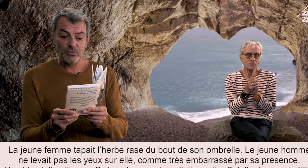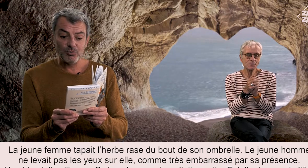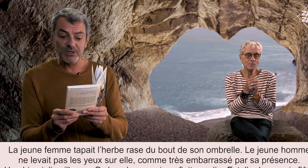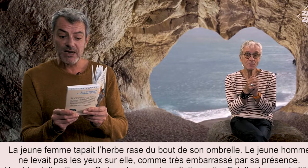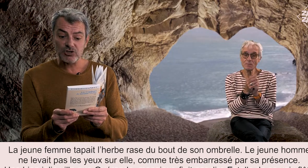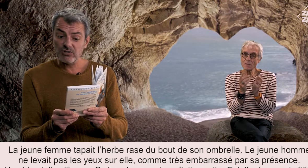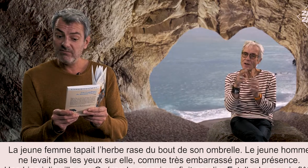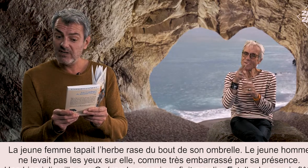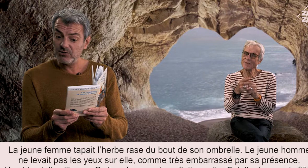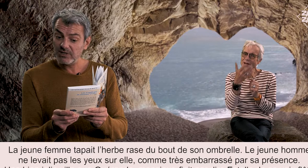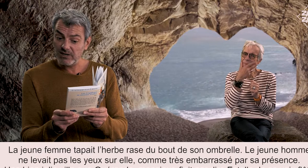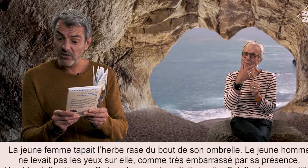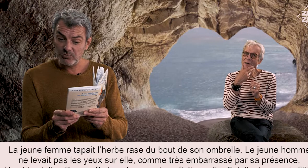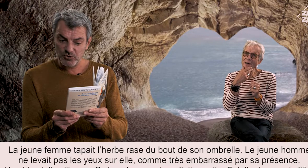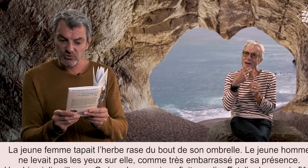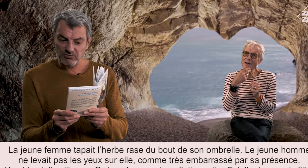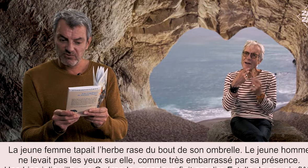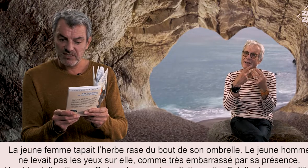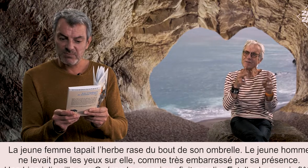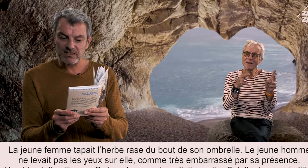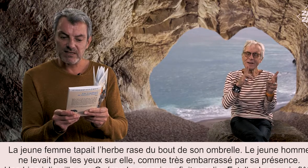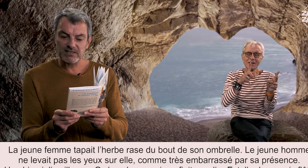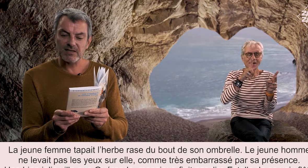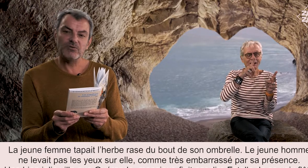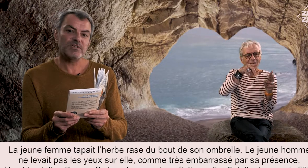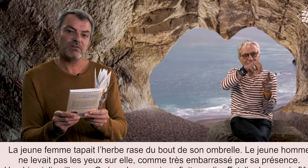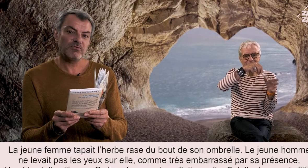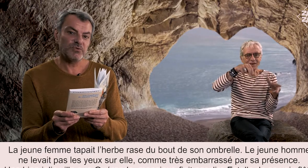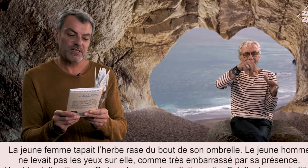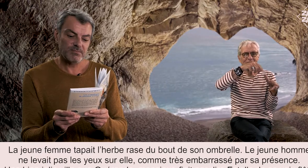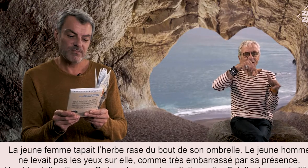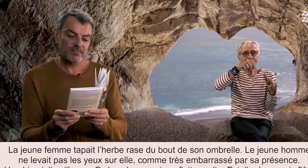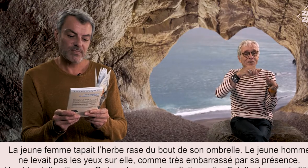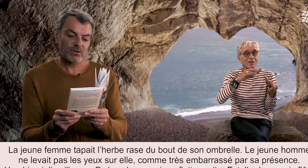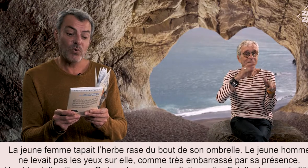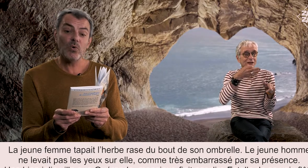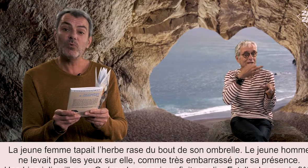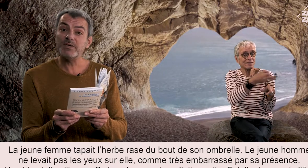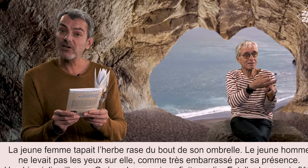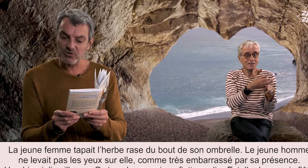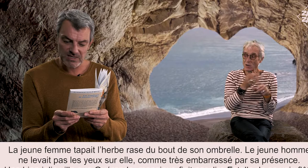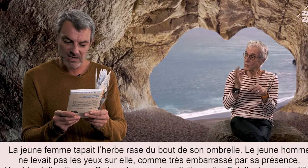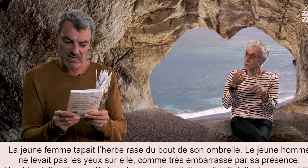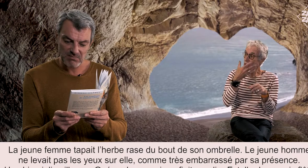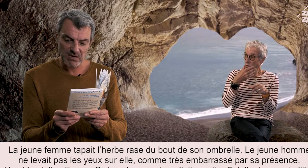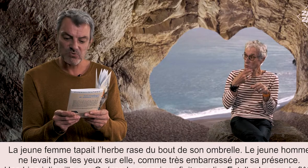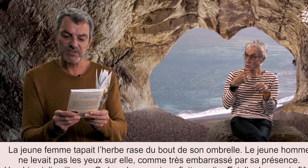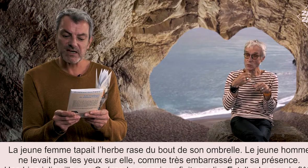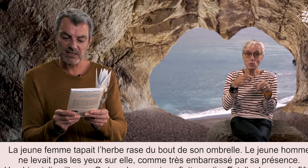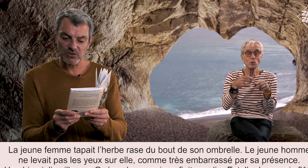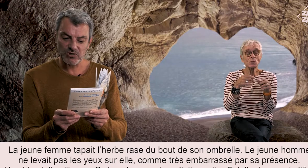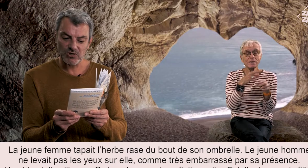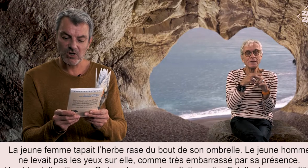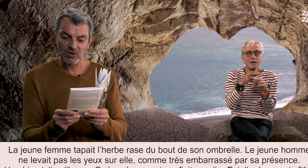« Une bien jolie ville que guérande, monsieur, finit par dire Estelle de sa voix flûtée. Oh, bien jolie ! »